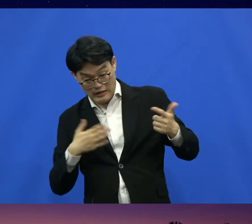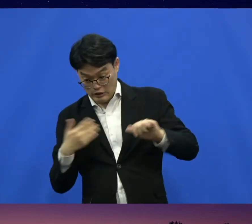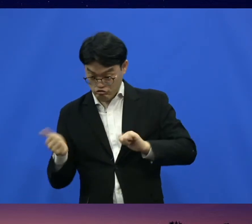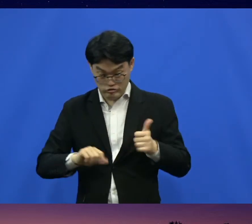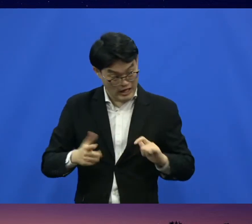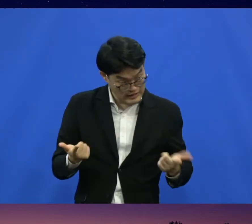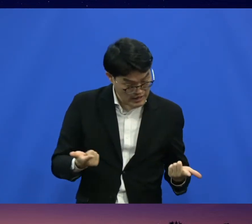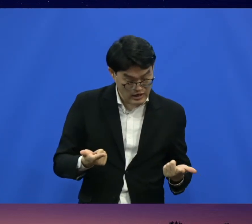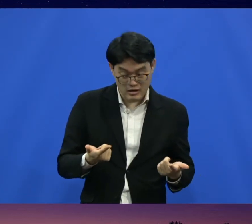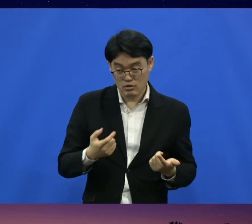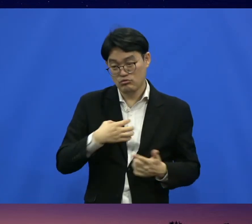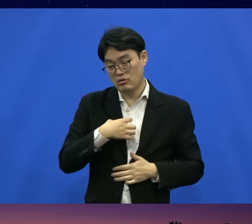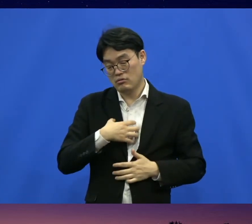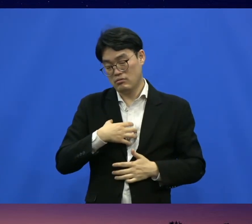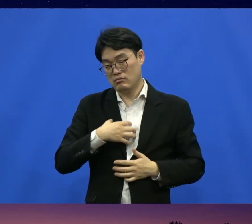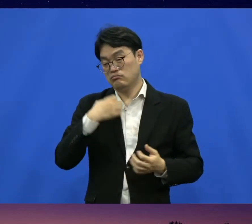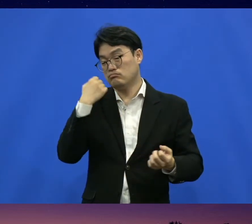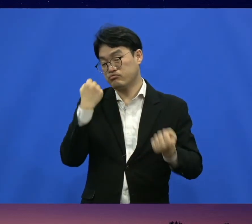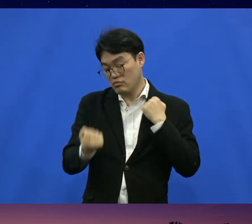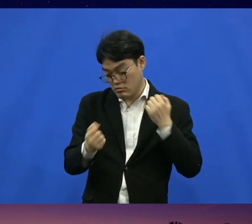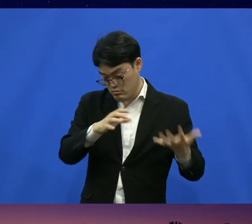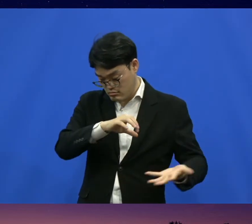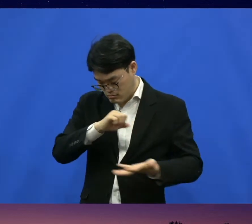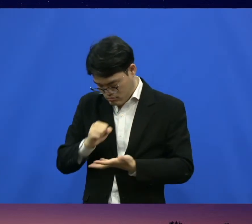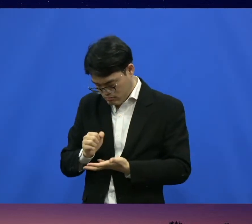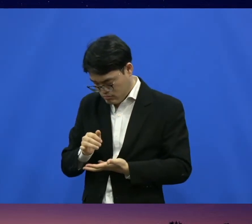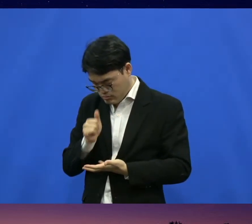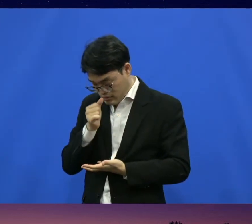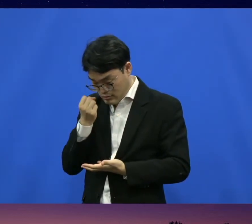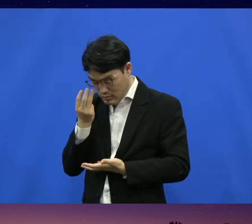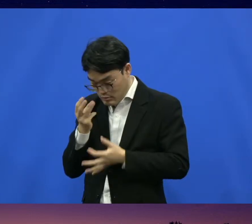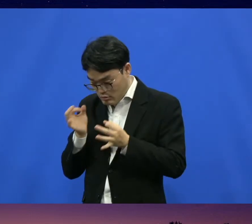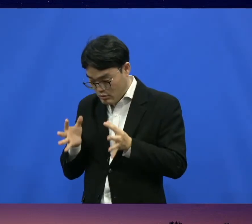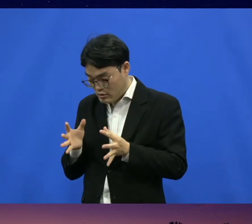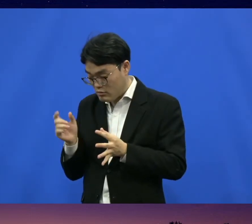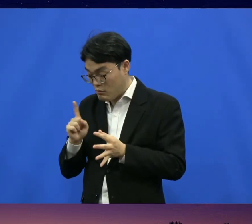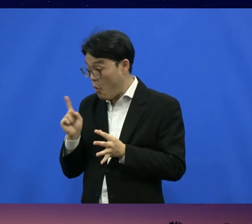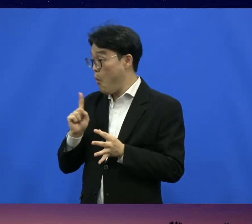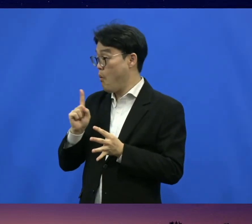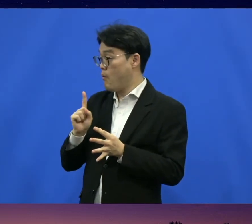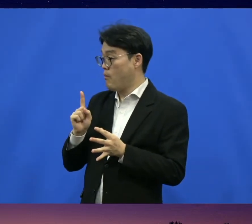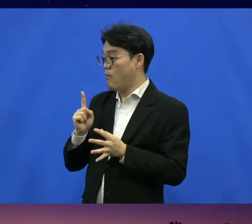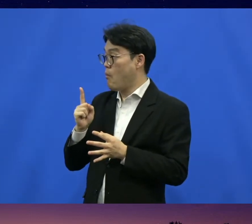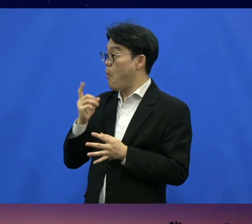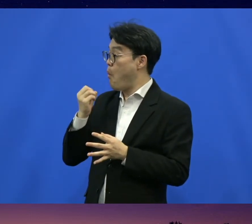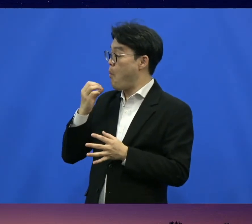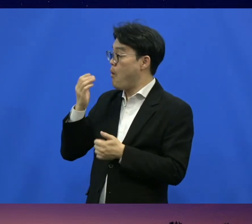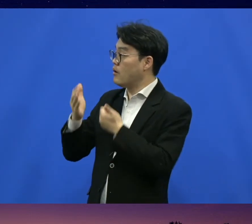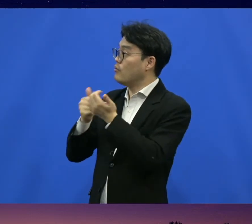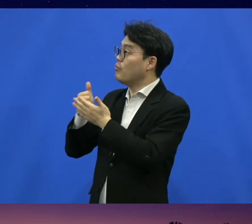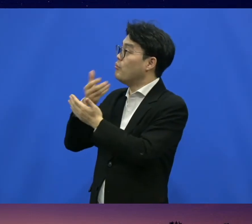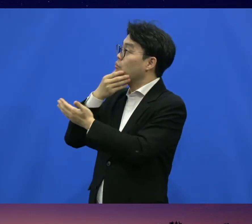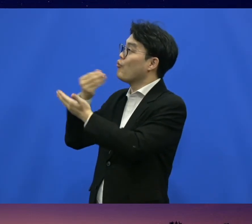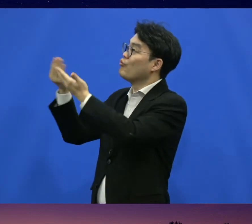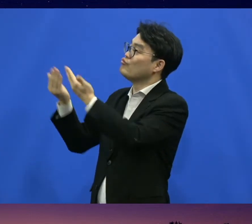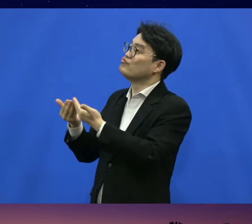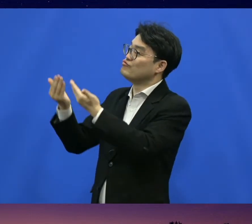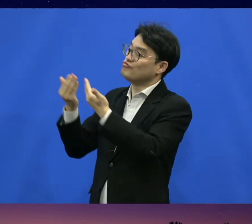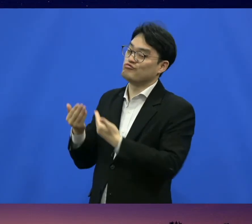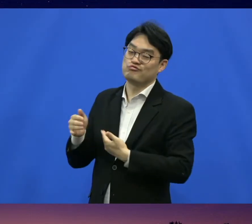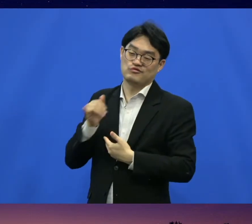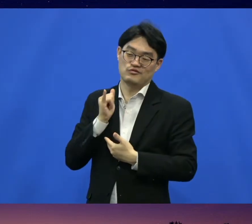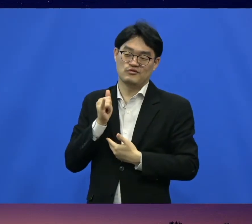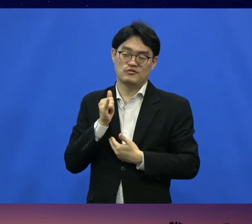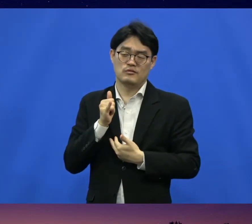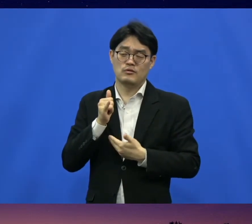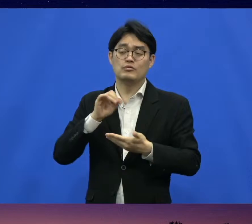그것을 모시고 보니 3개월 있는 동안에 하나님 복을 임하시는 거예요. 이렇게 이 복은 감추어져 있는 거죠,